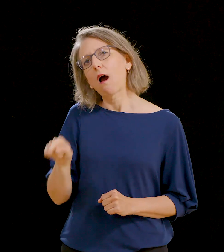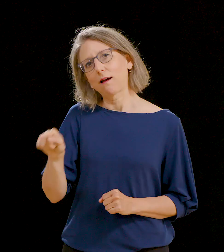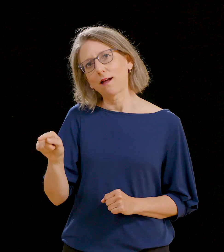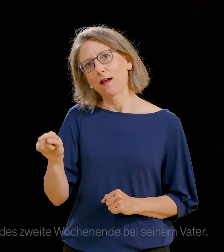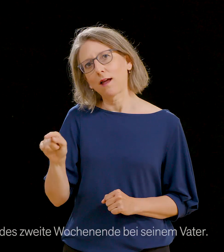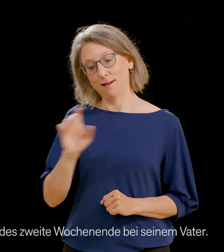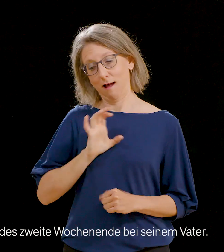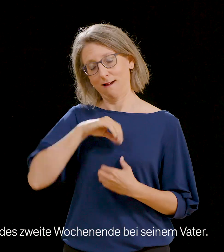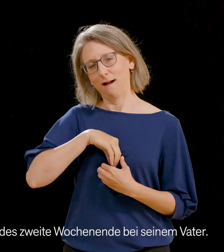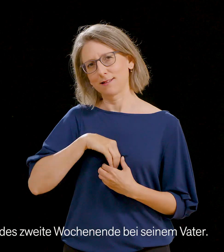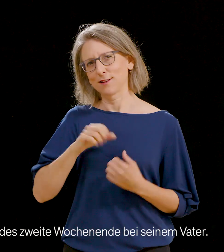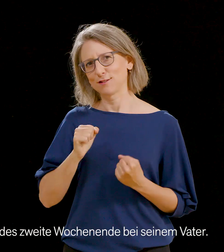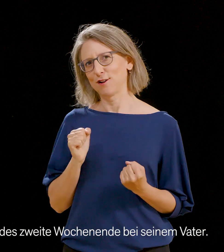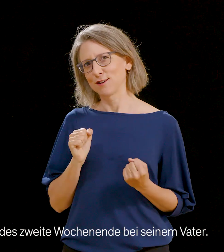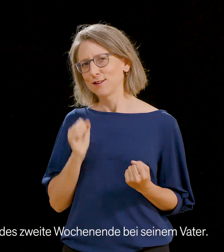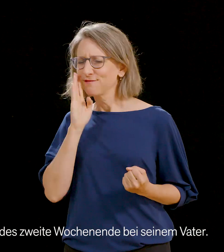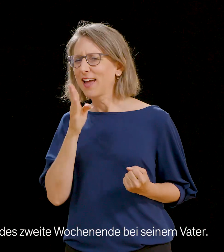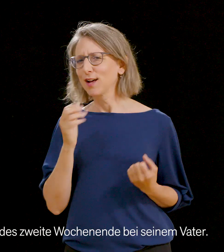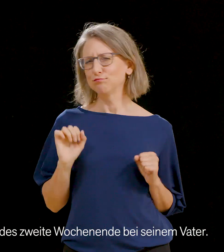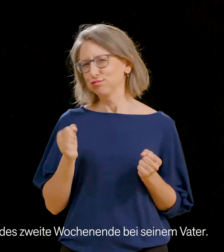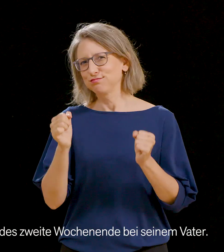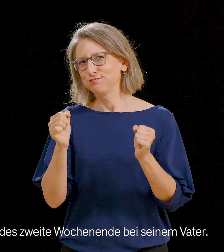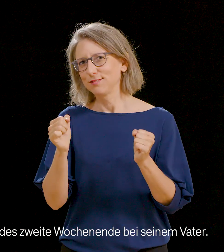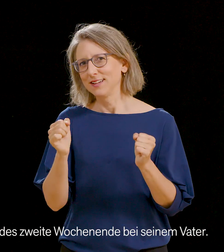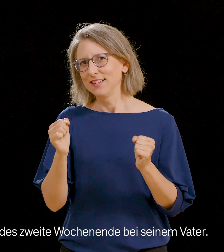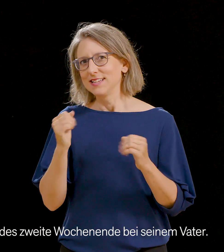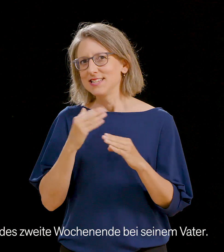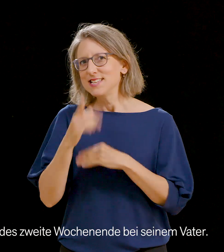Der freche, quirlige Junge verbringt jedes zweite Wochenende bei seinem Vater.